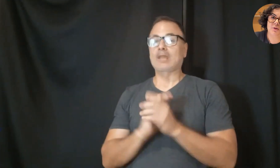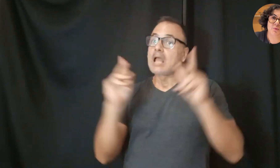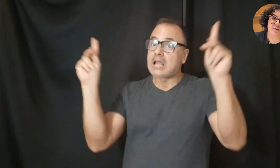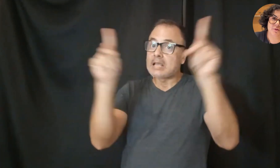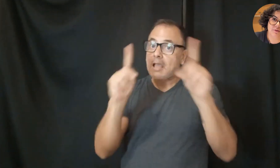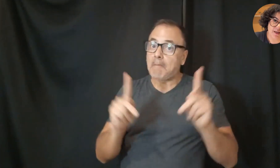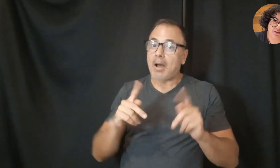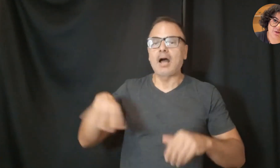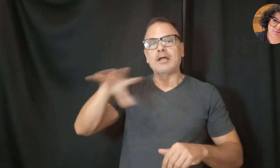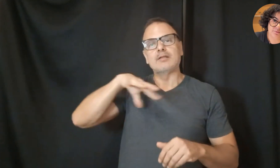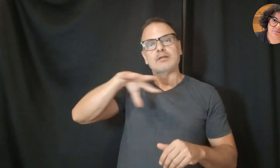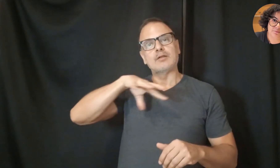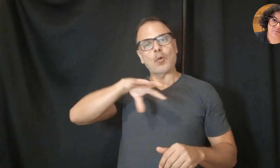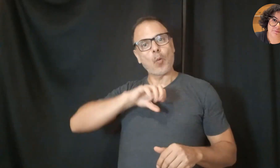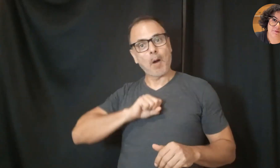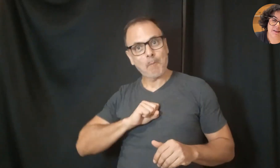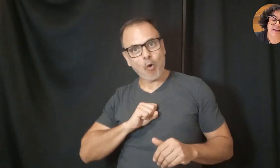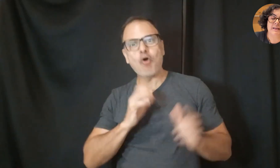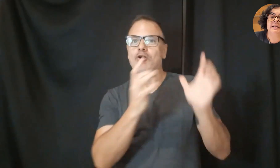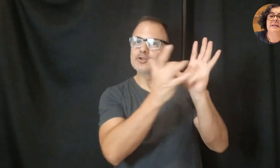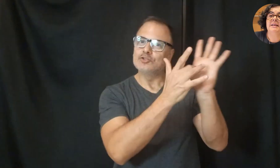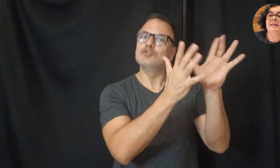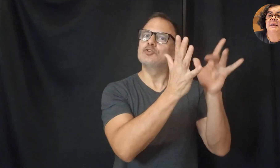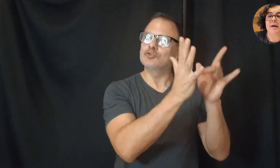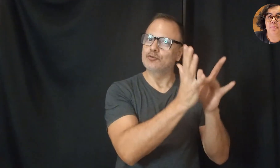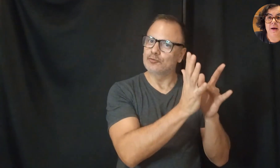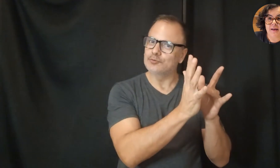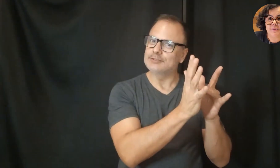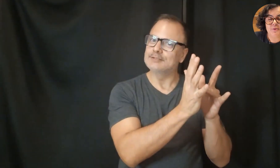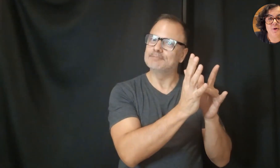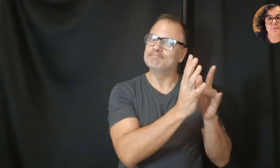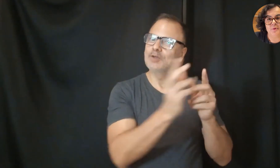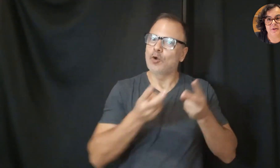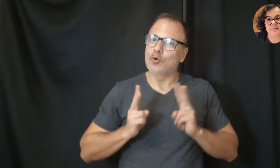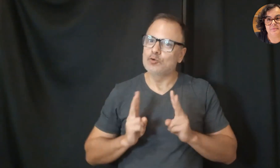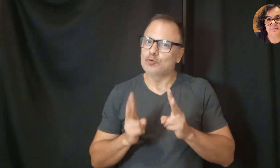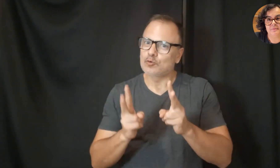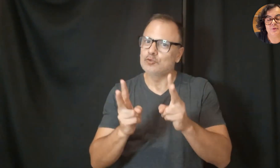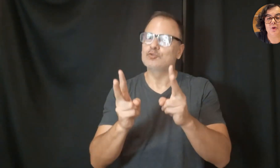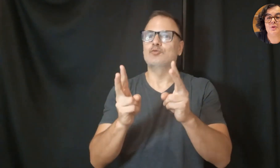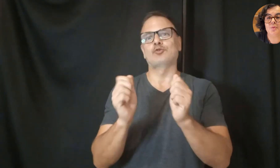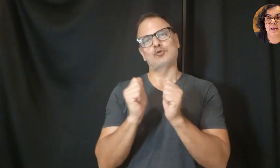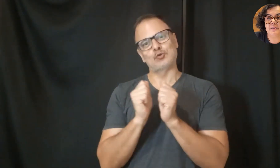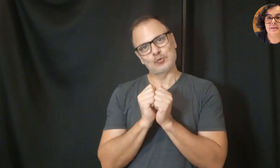tua vontade. Que a paz e o amor do nosso Mestre